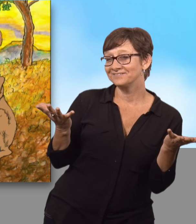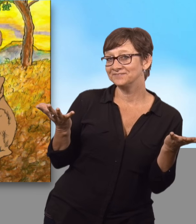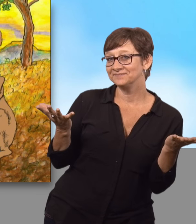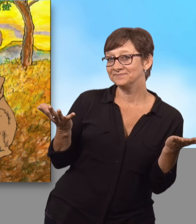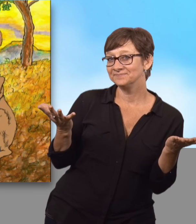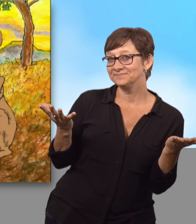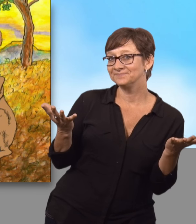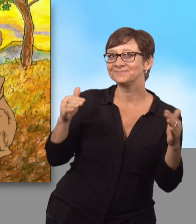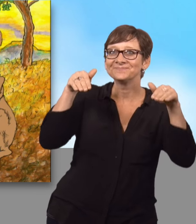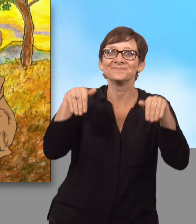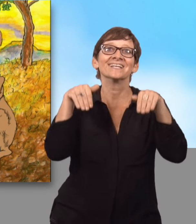canguro.